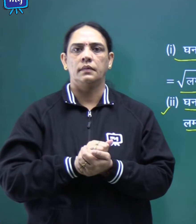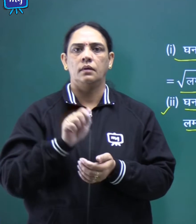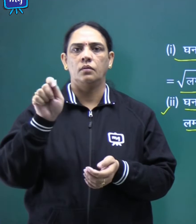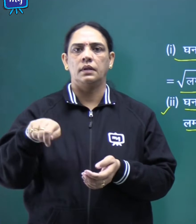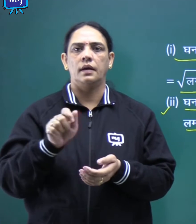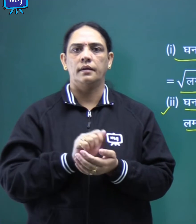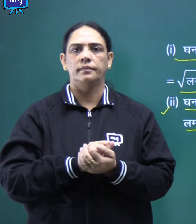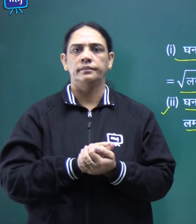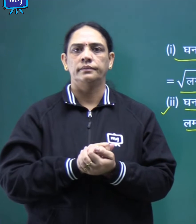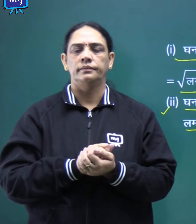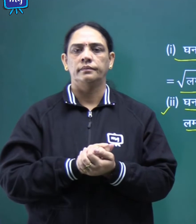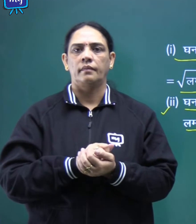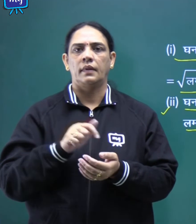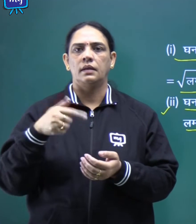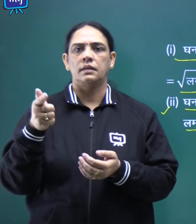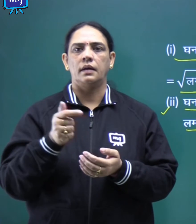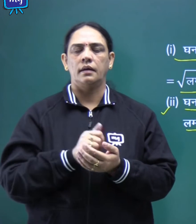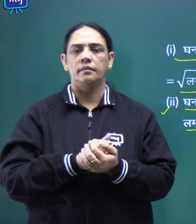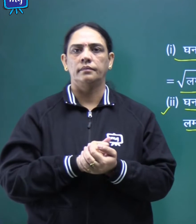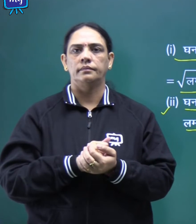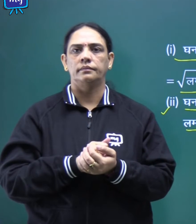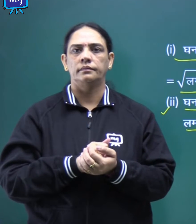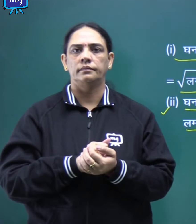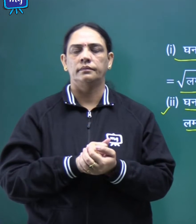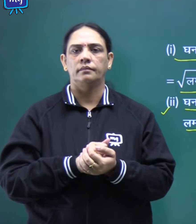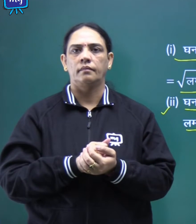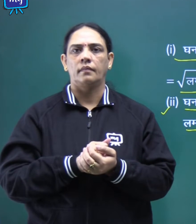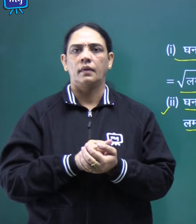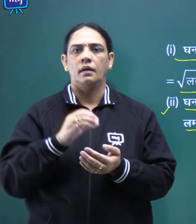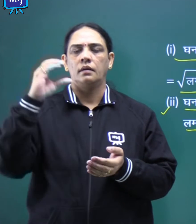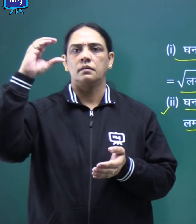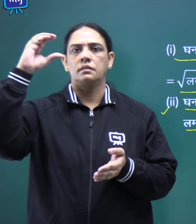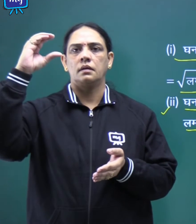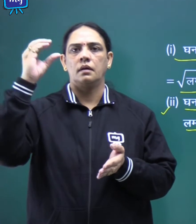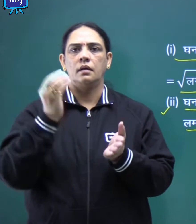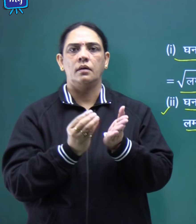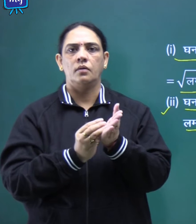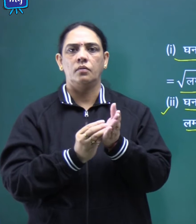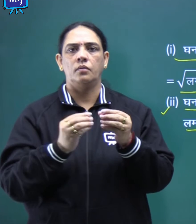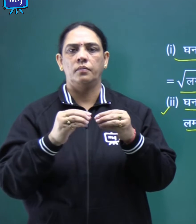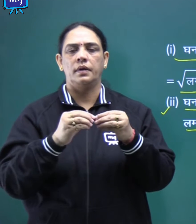होती है। इसलिए घन के विकर्ण की लंबाई